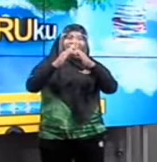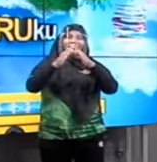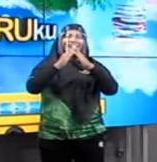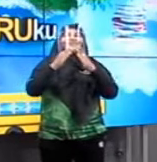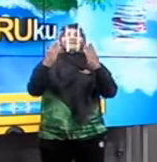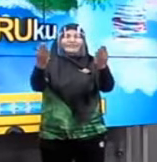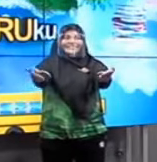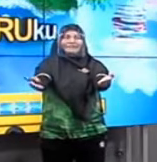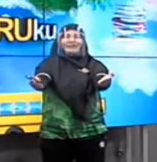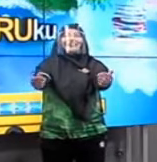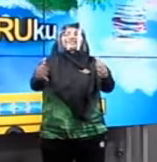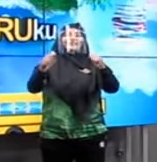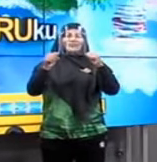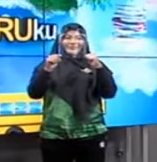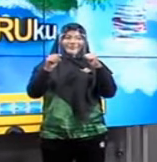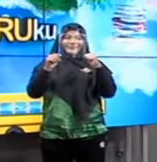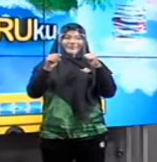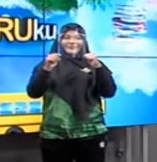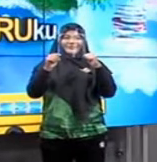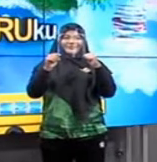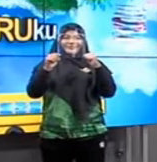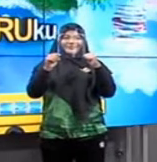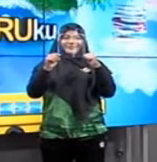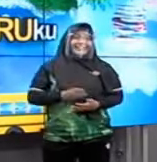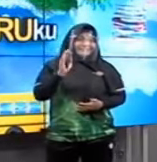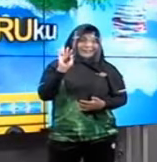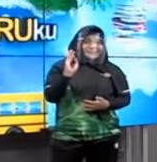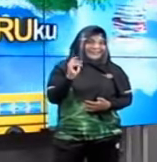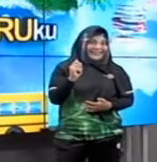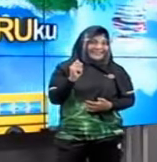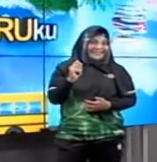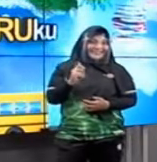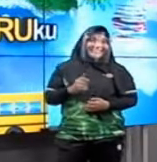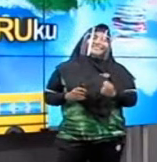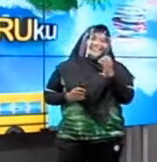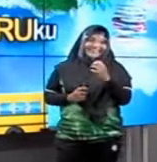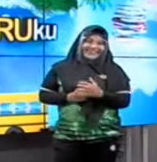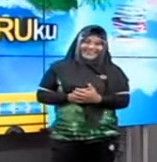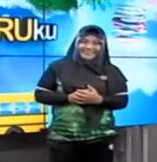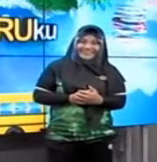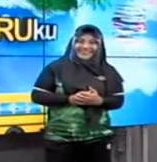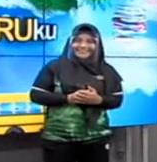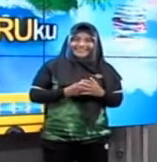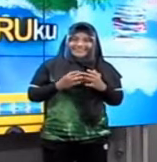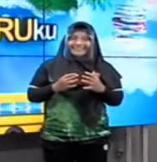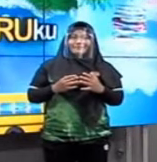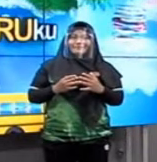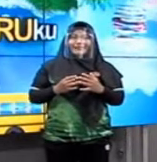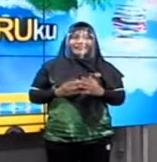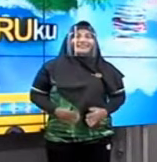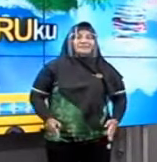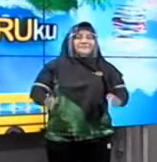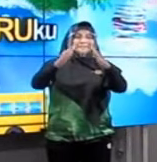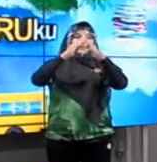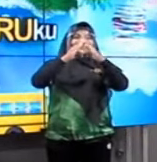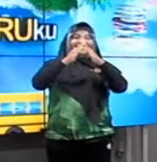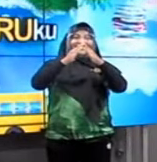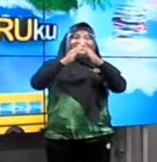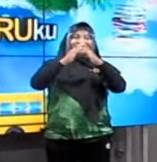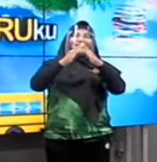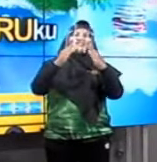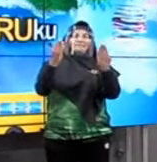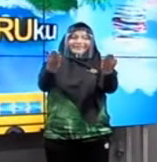dari rumah bersama guruku. Berjumpa lagi di acara kesayangan kita semua,